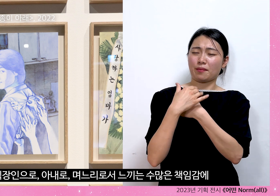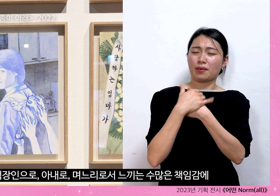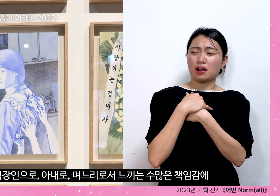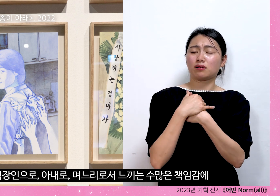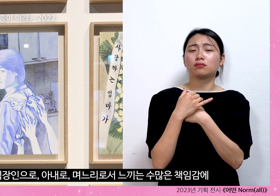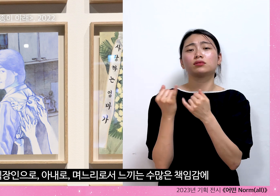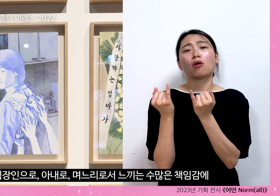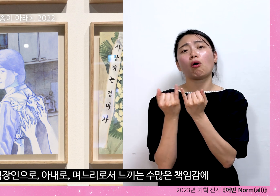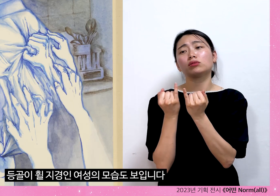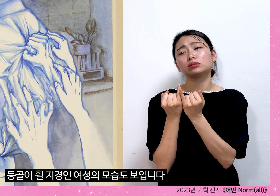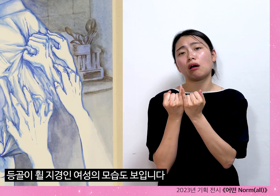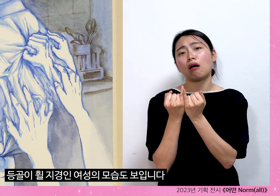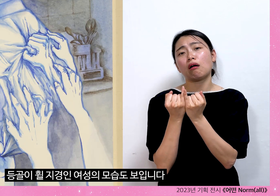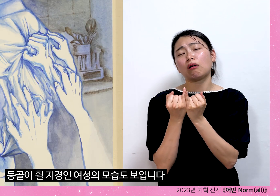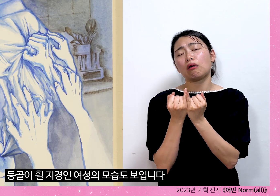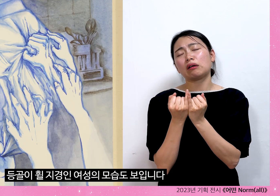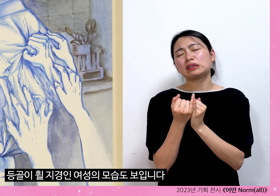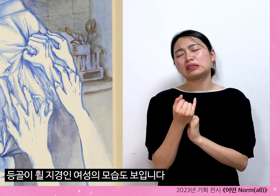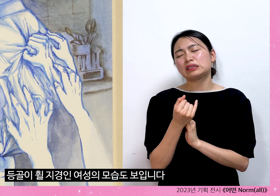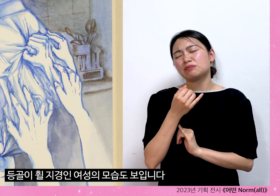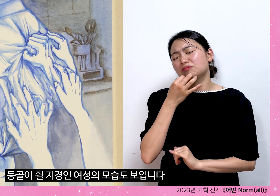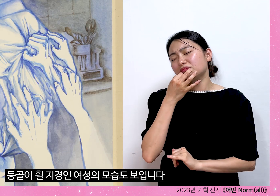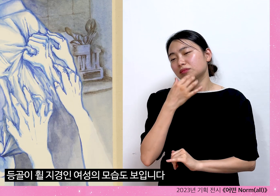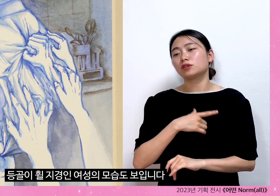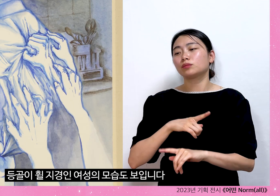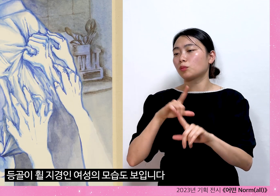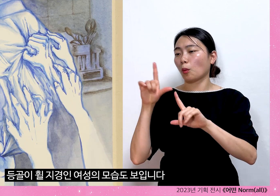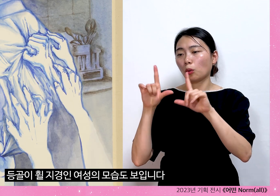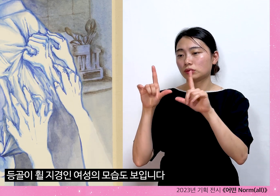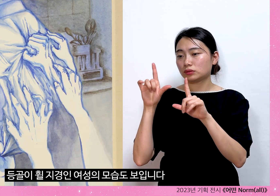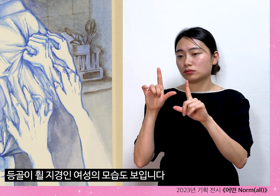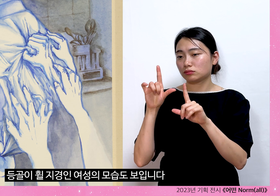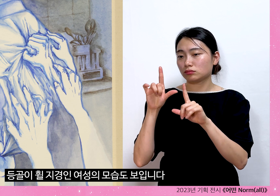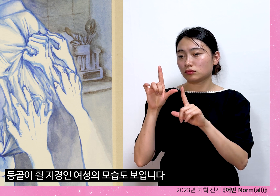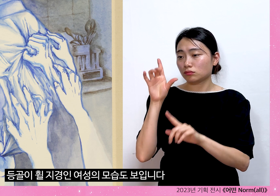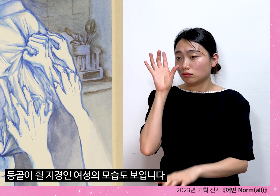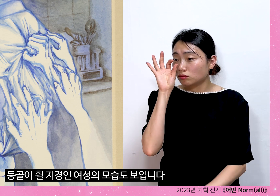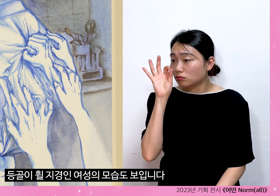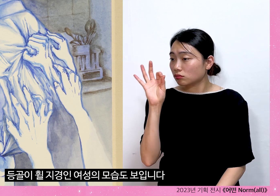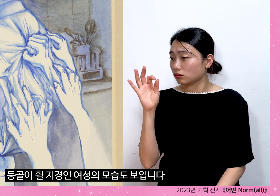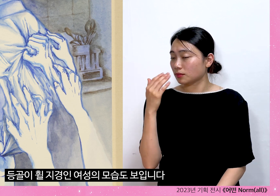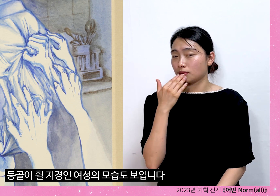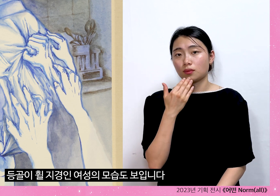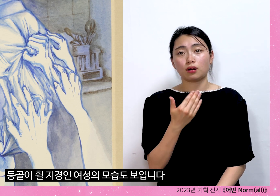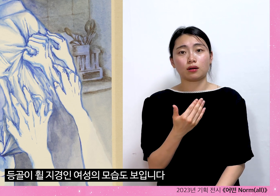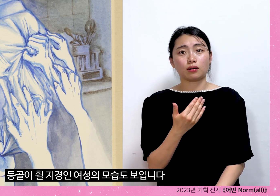책임감에 등골이 휠 지경인 여성의 모습도 보입니다.